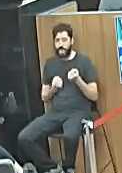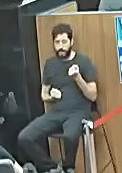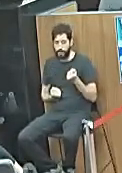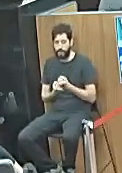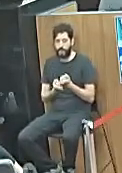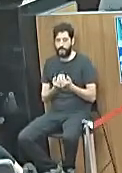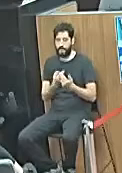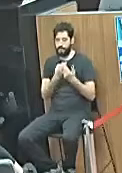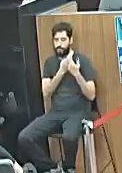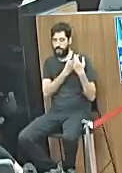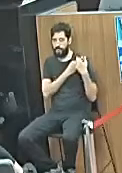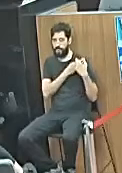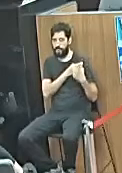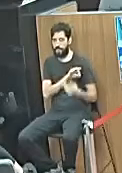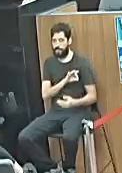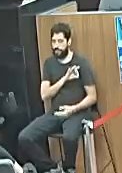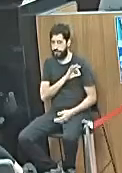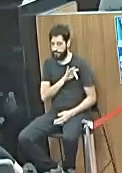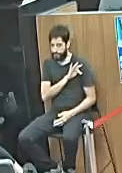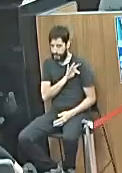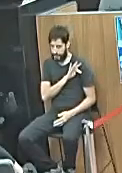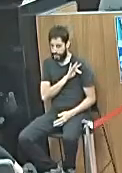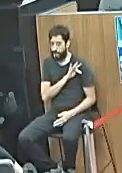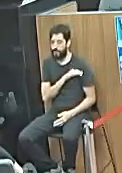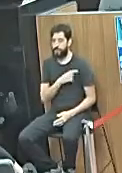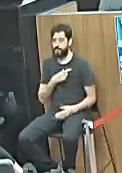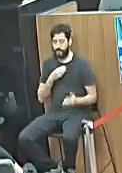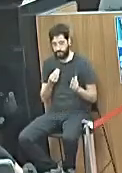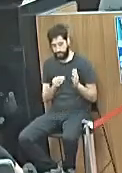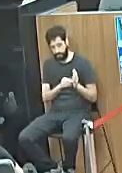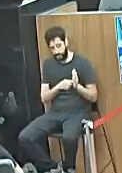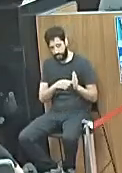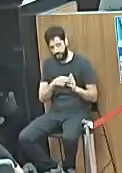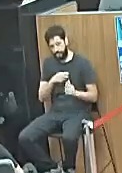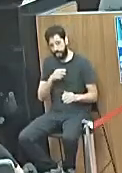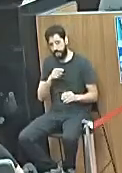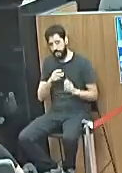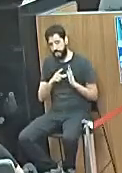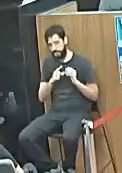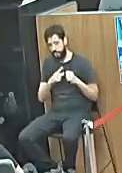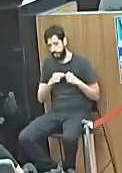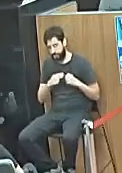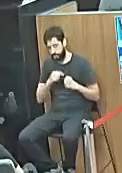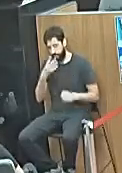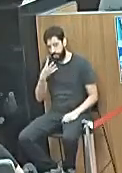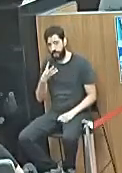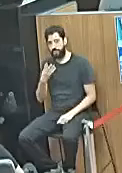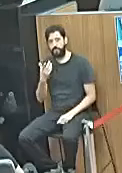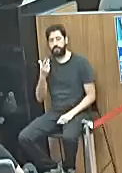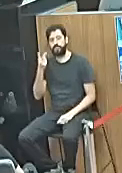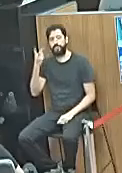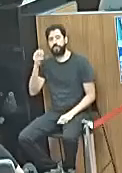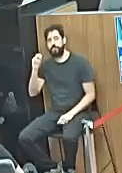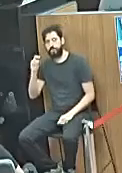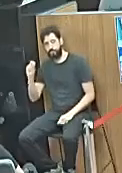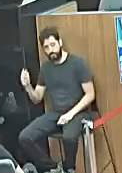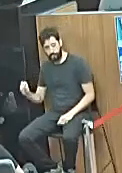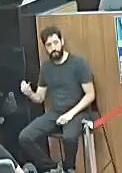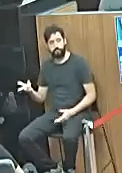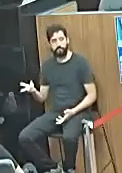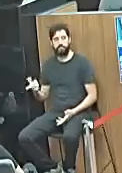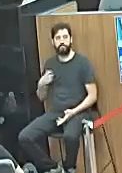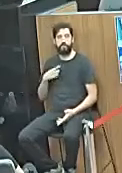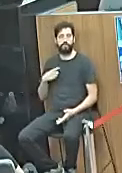responsabilidade fiscal nos termos do inciso 4º do artigo 22 da lei complementar 101 de 2000 tendo sido